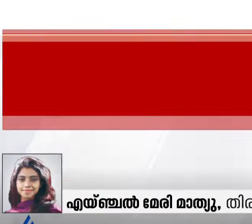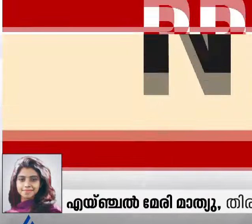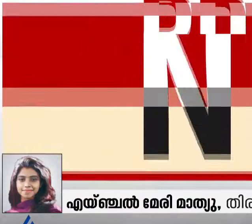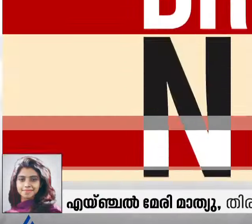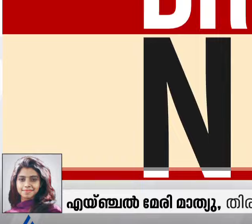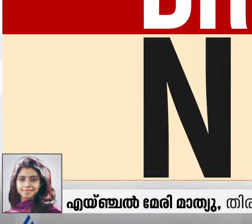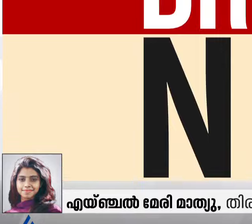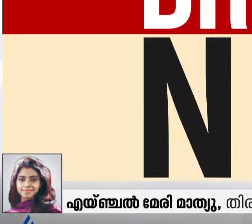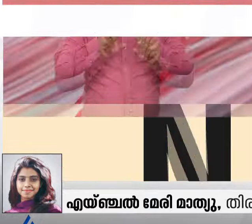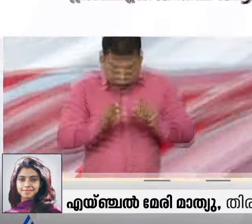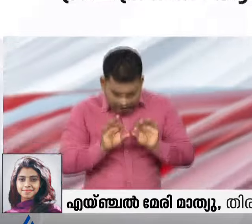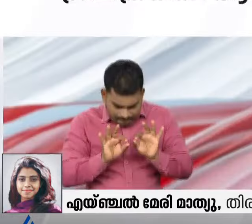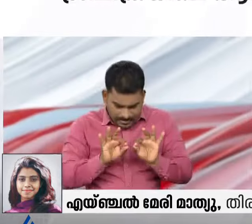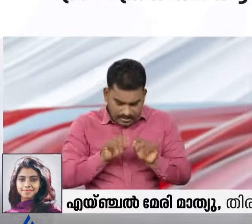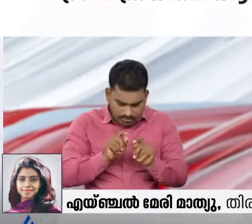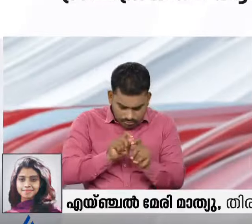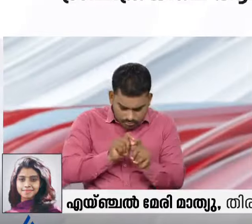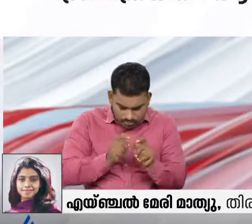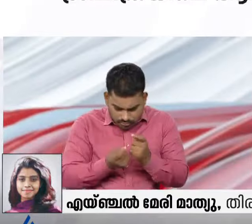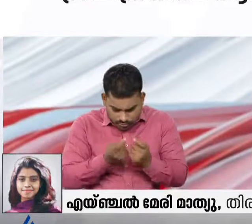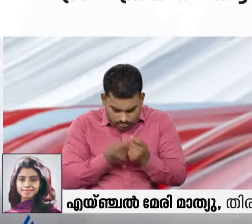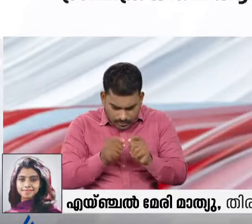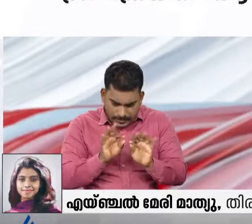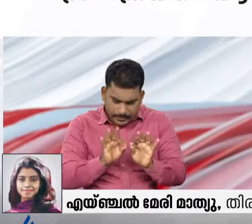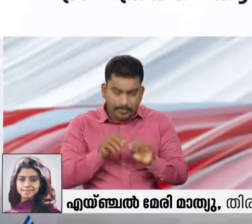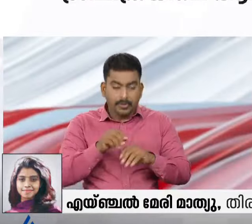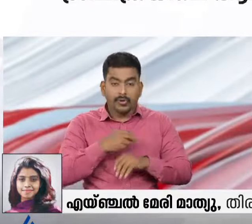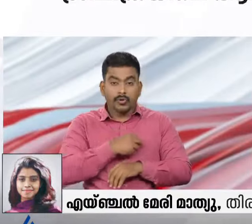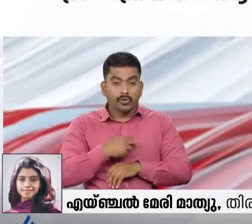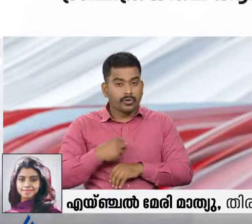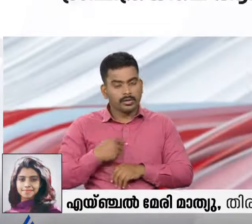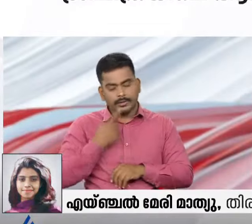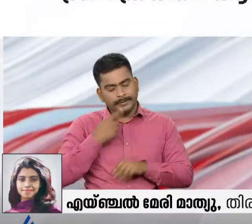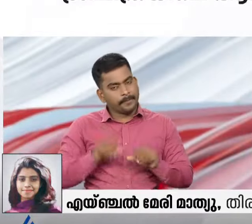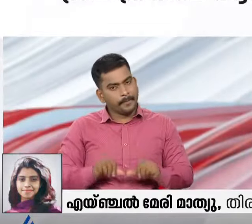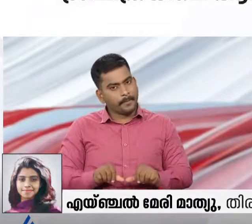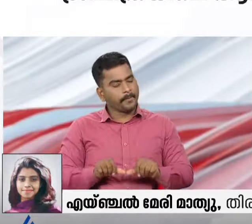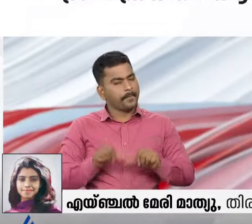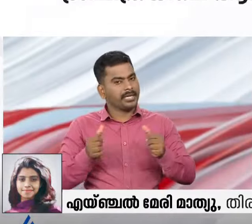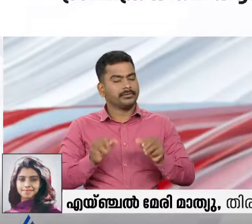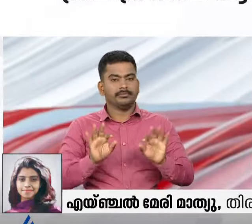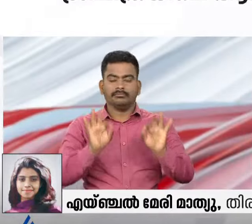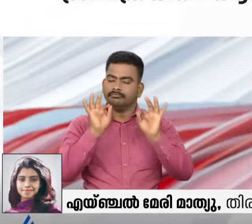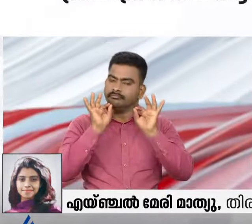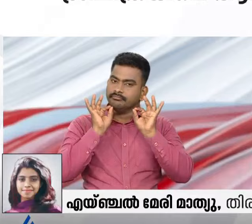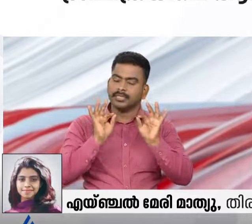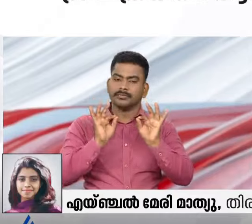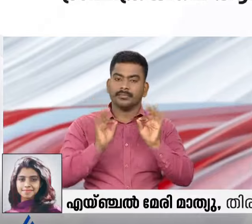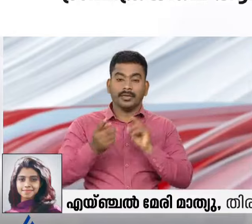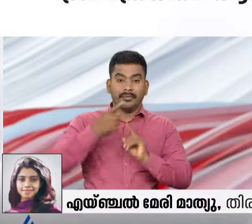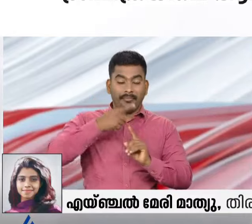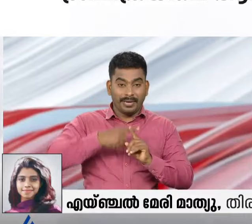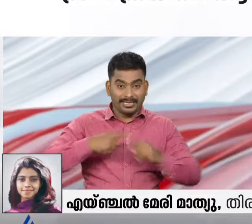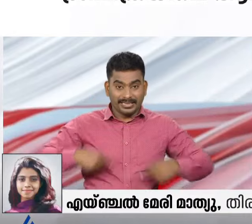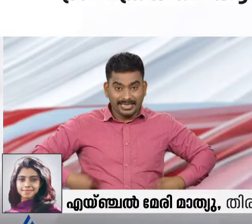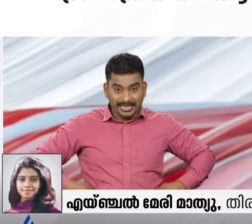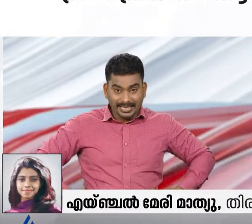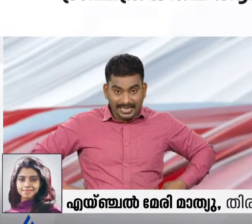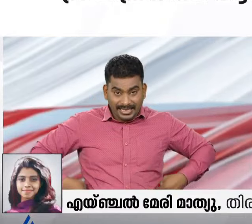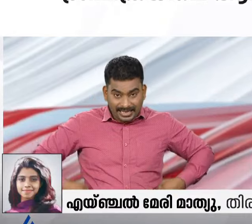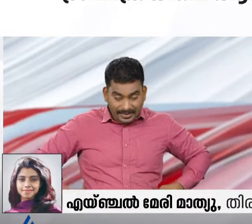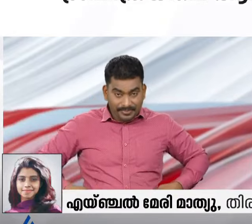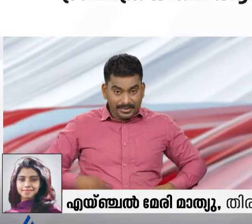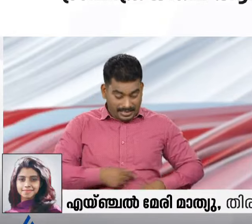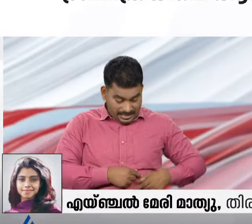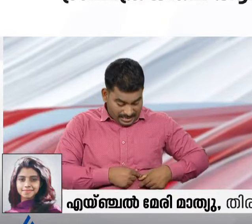അതിൽ സങ്കീർണതകൾ ഉണ്ടായിരുന്നെങ്കിൽ പോലും അത് വിജയകരം എന്നാണ് ഇപ്പോൾ നമുക്കിപ്പോൾ ലഭ്യമാകുന്ന വിവരം. കിഡ്നിയും ലിവറും ഉൾപ്പെടെയുള്ള അവയവങ്ങൾ,